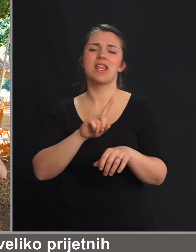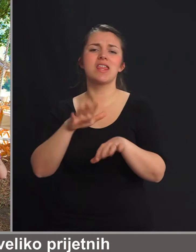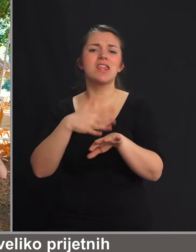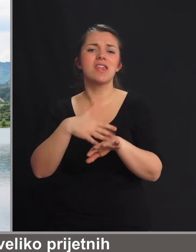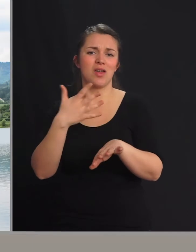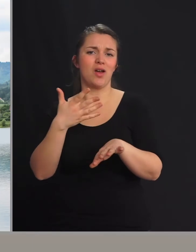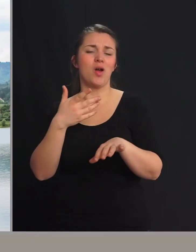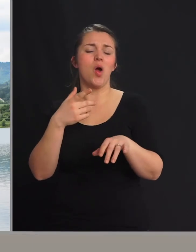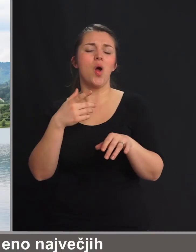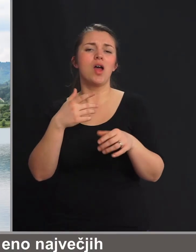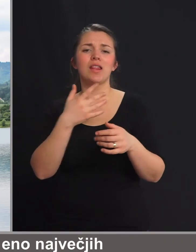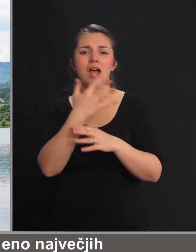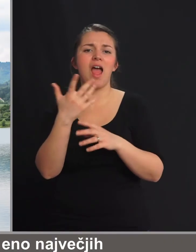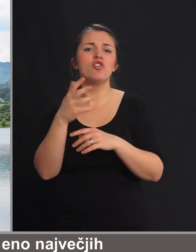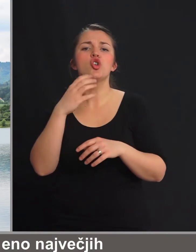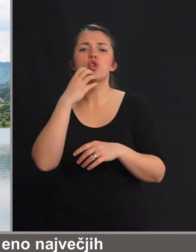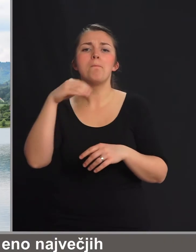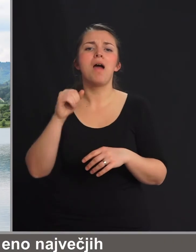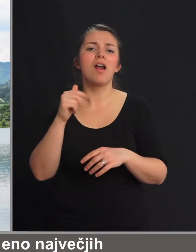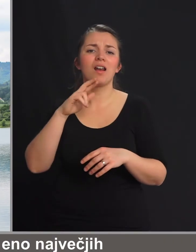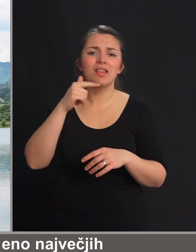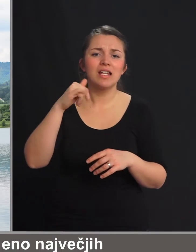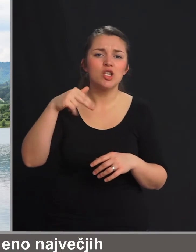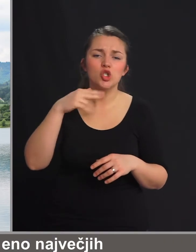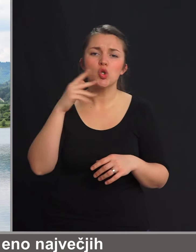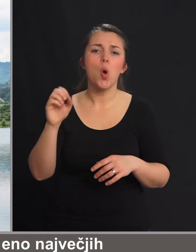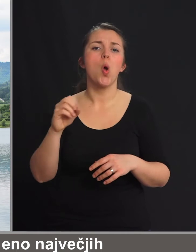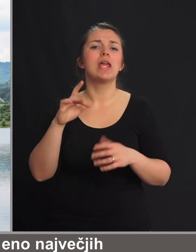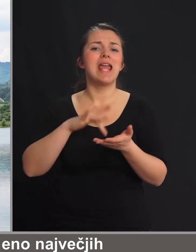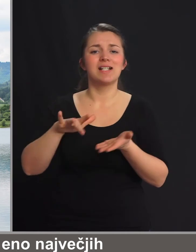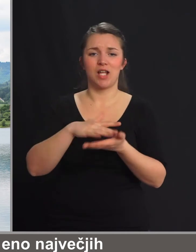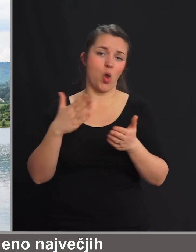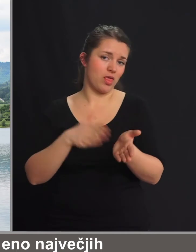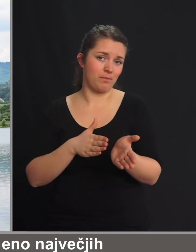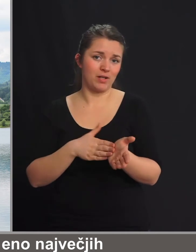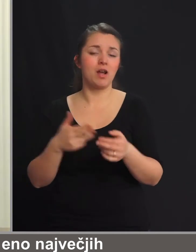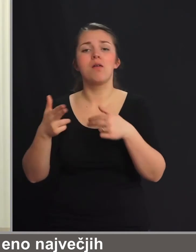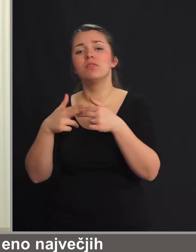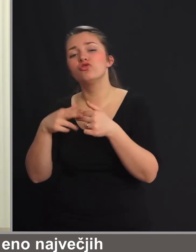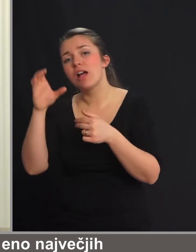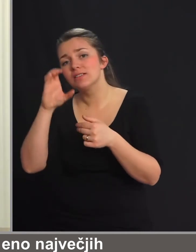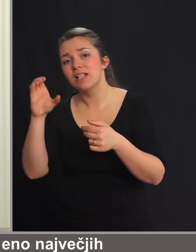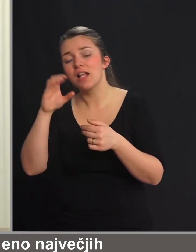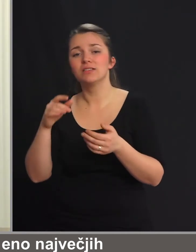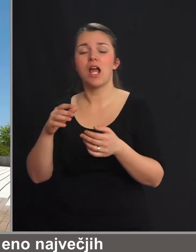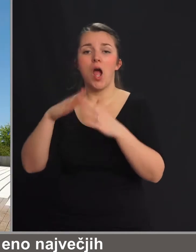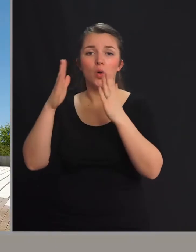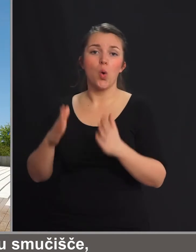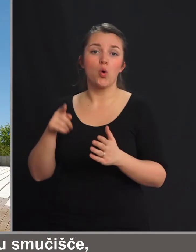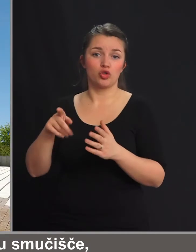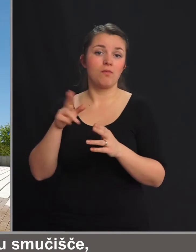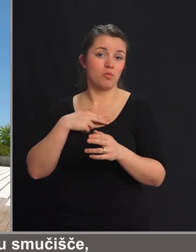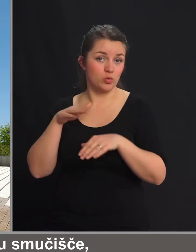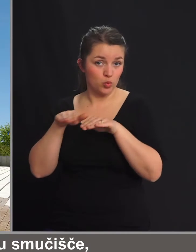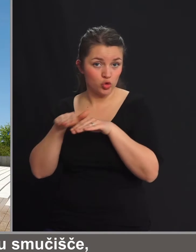neokrni naravi, kot je Šmartinsko jezero, ki je eno največjih slovenskih jezer, bližnja Celjska koča, kjer